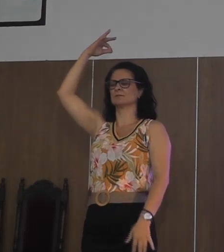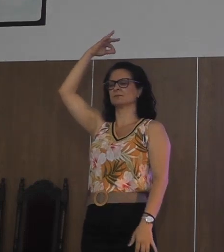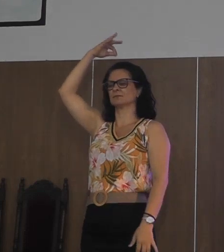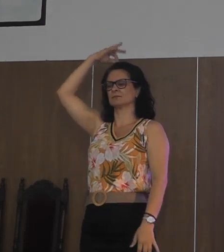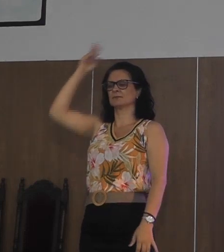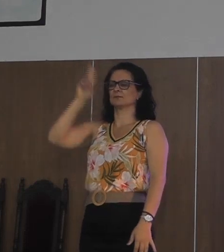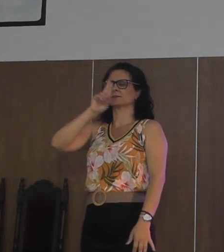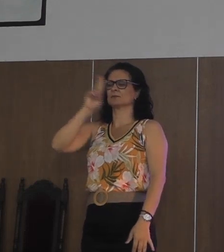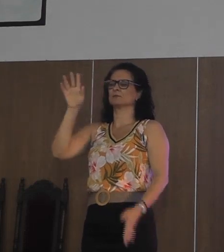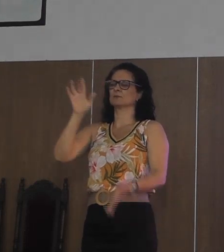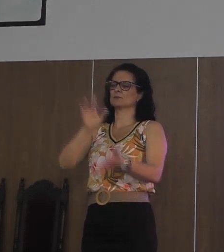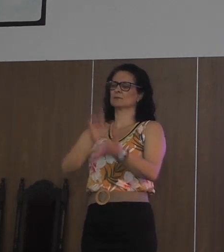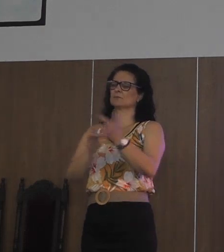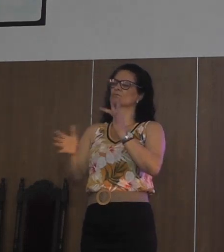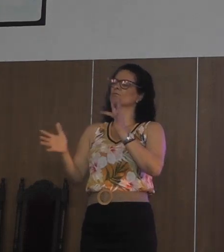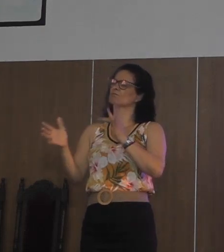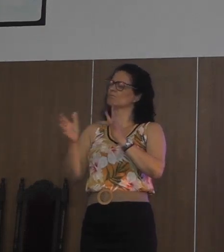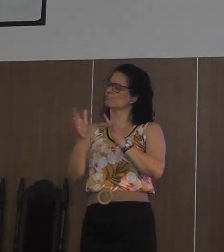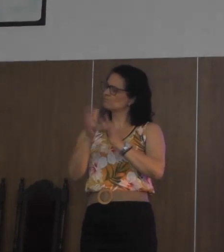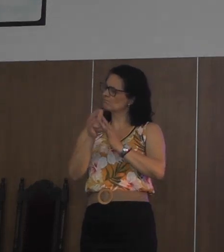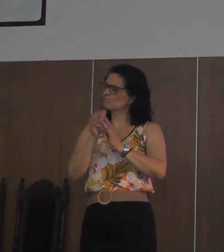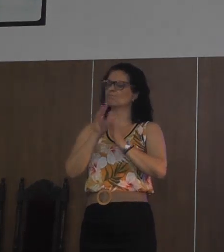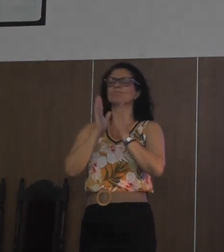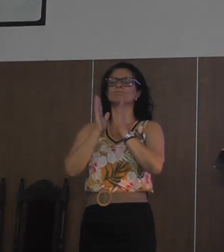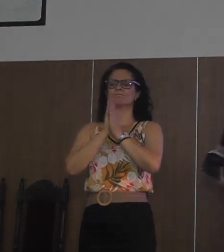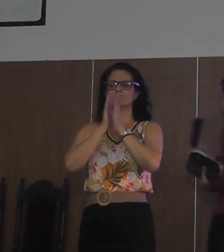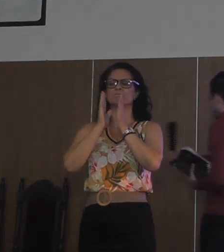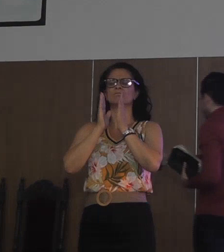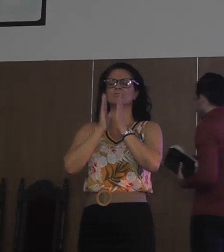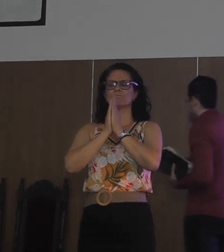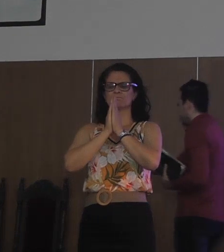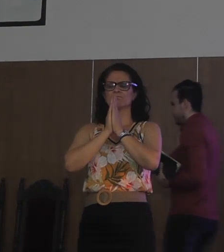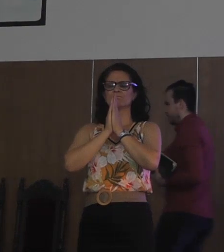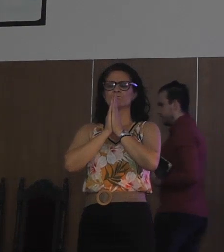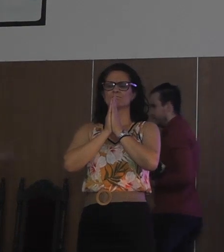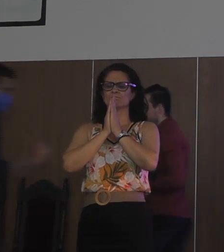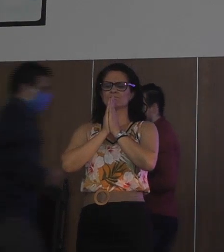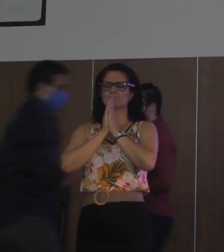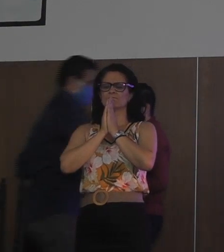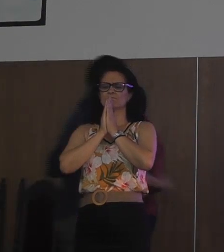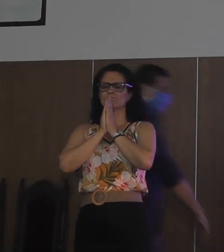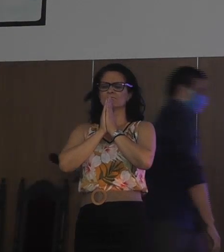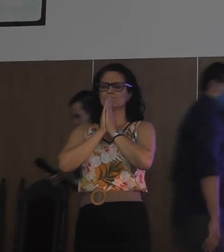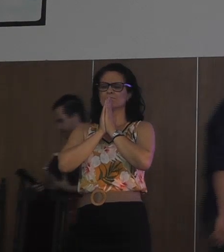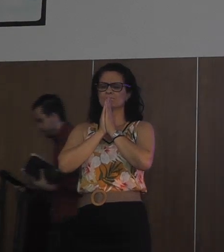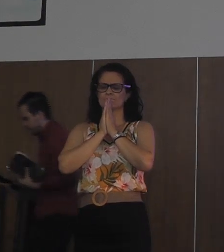do Senhor Jesus Cristo, ó Deus. É a nossa oração, Pai.